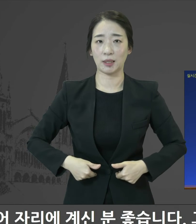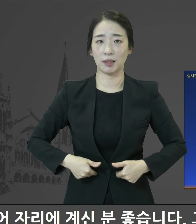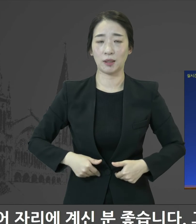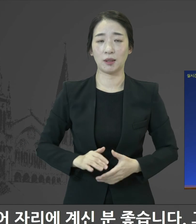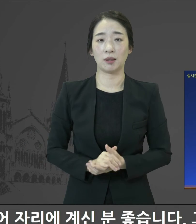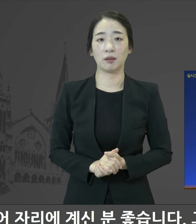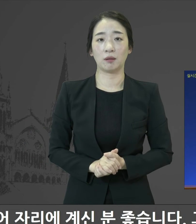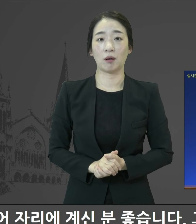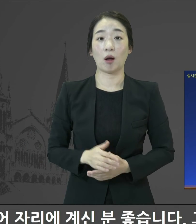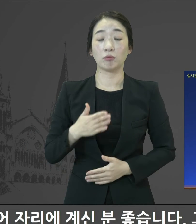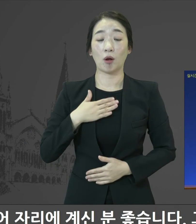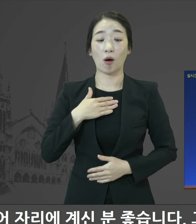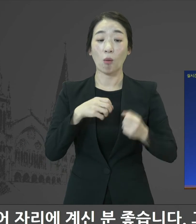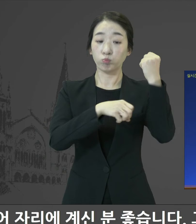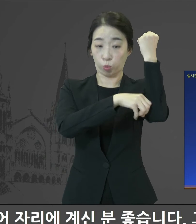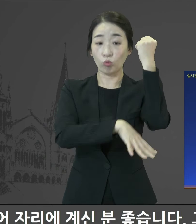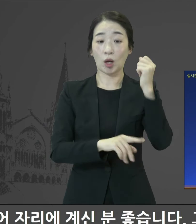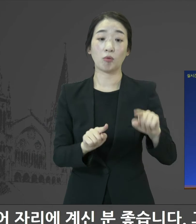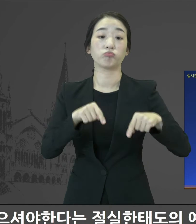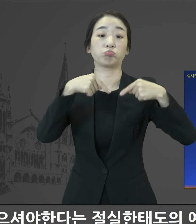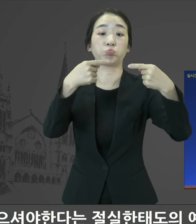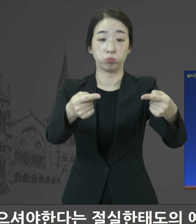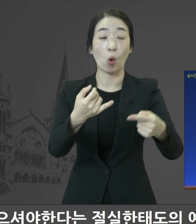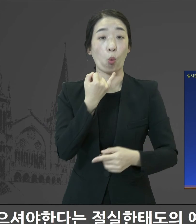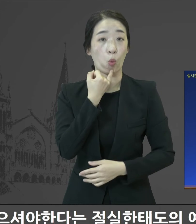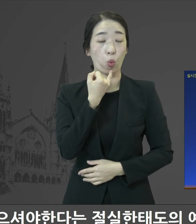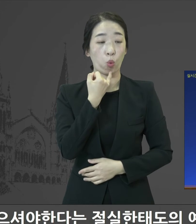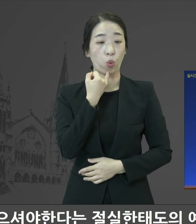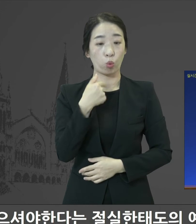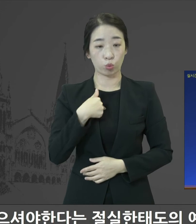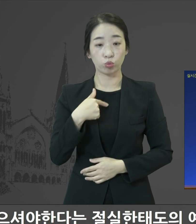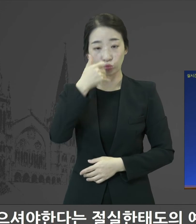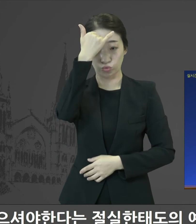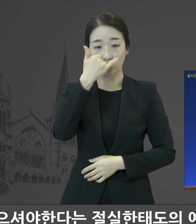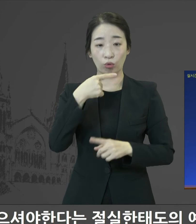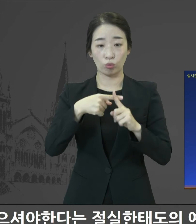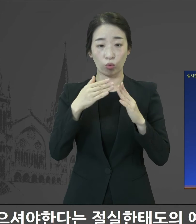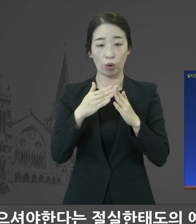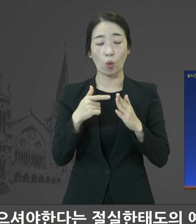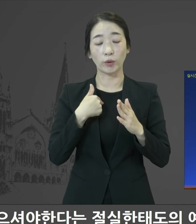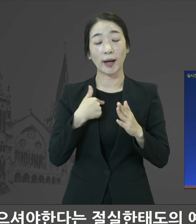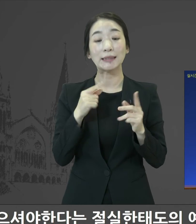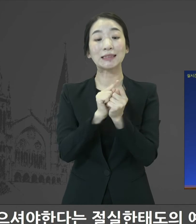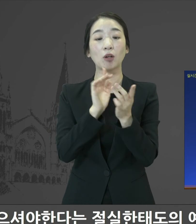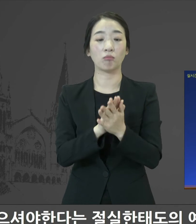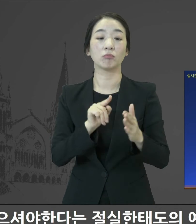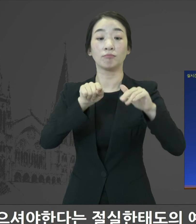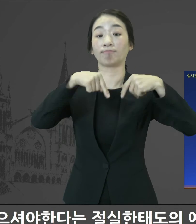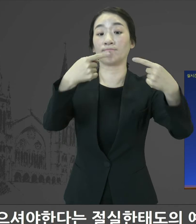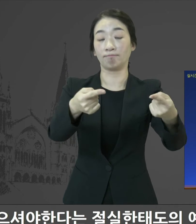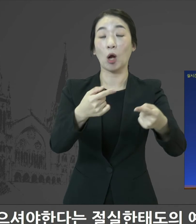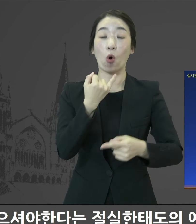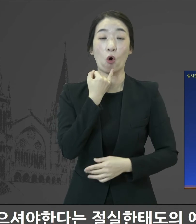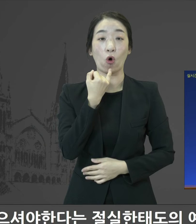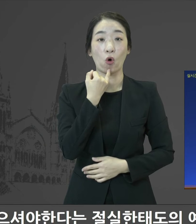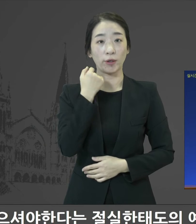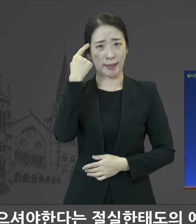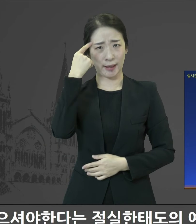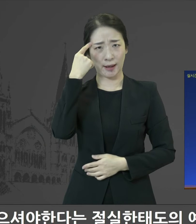내가 왔으니까, 이 시간 되면 왔으니까, 또 충영교회 예배는 좋잖아요. 정확한 시간만 되면 끝나지 않습니까?